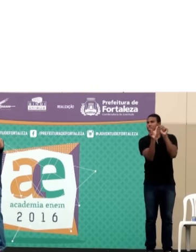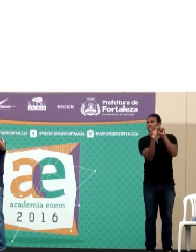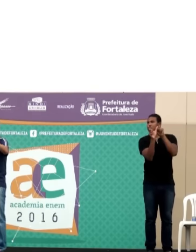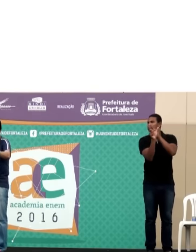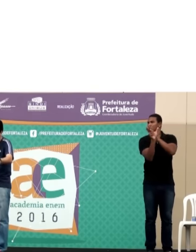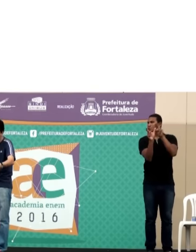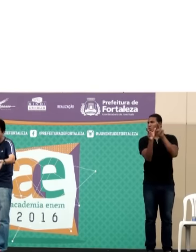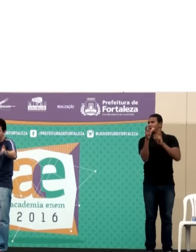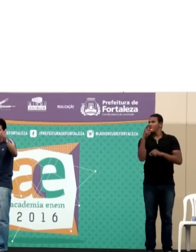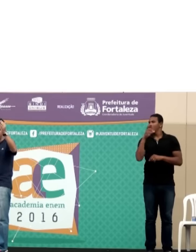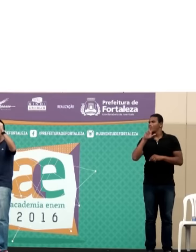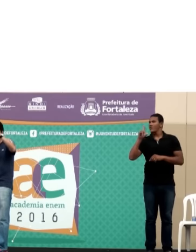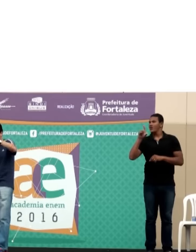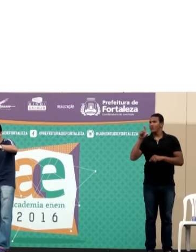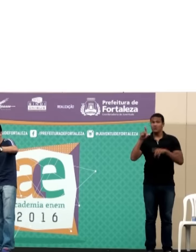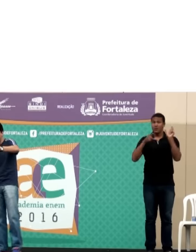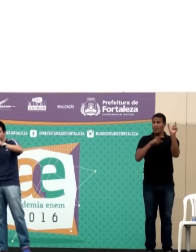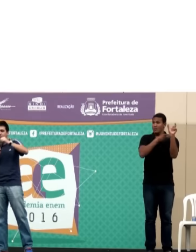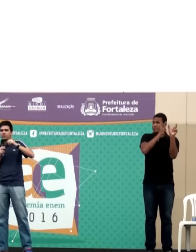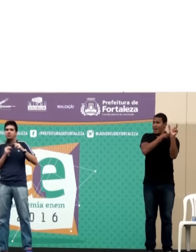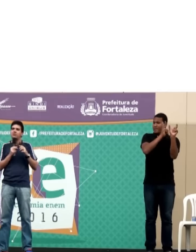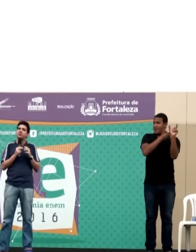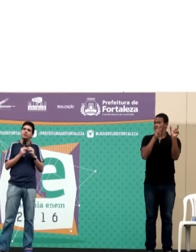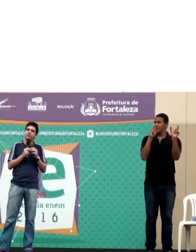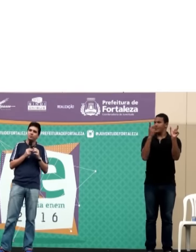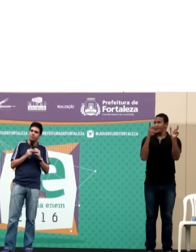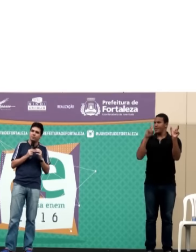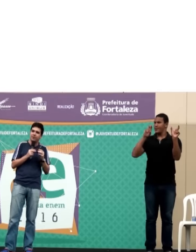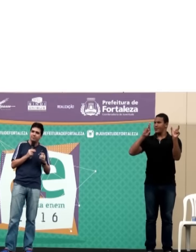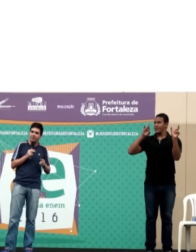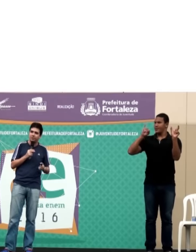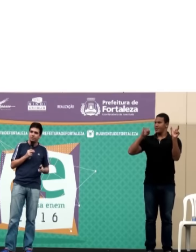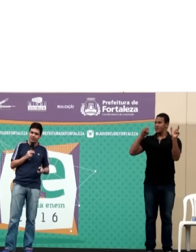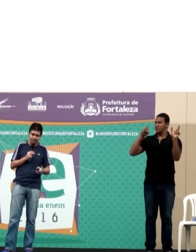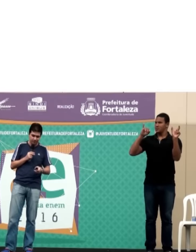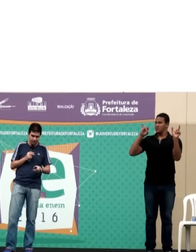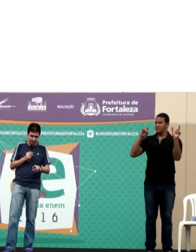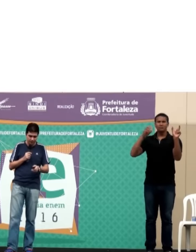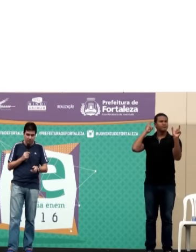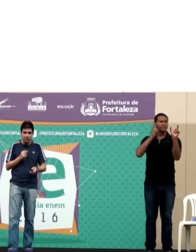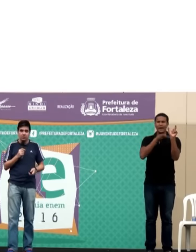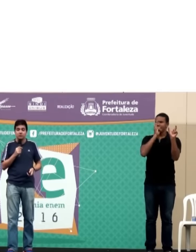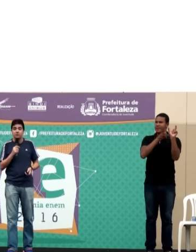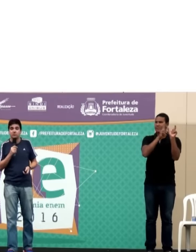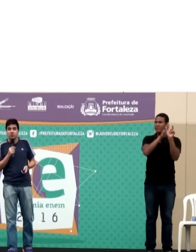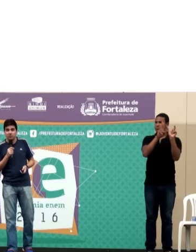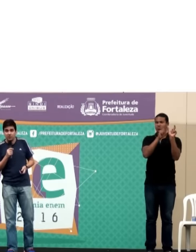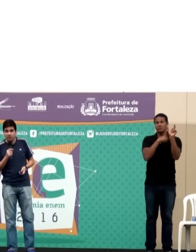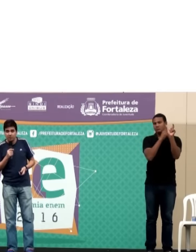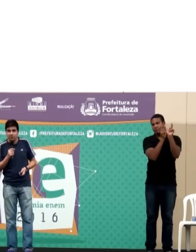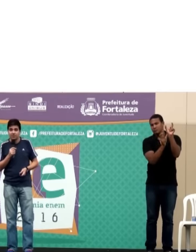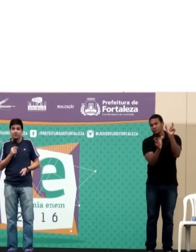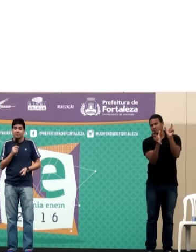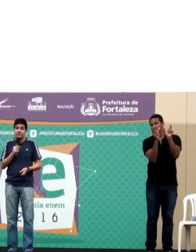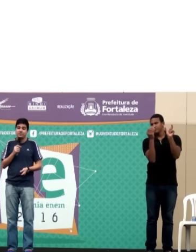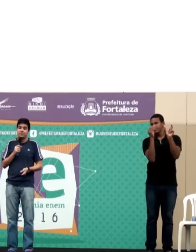nomenclatura: hidróxido, preposição de e o nome do elemento, tá? Só